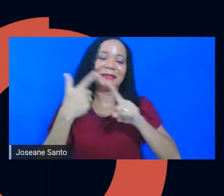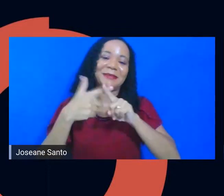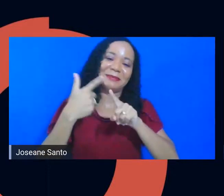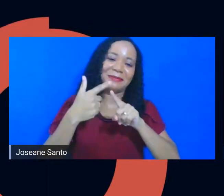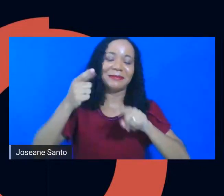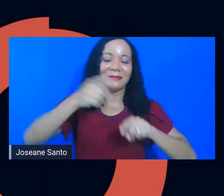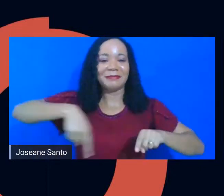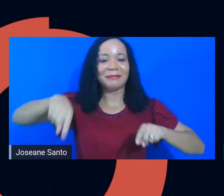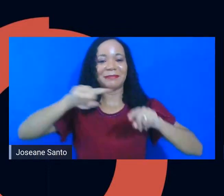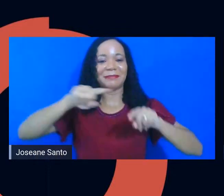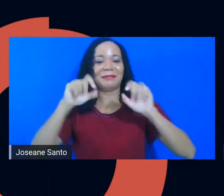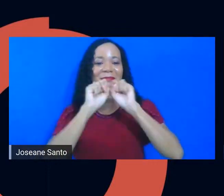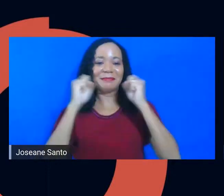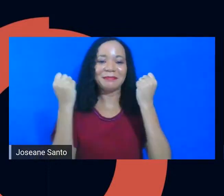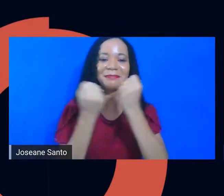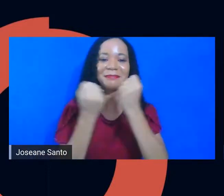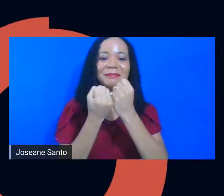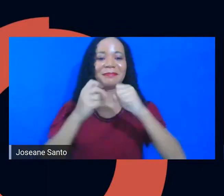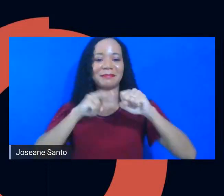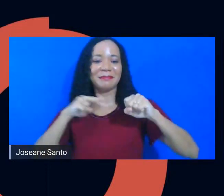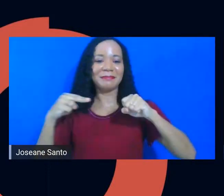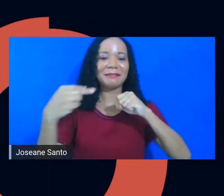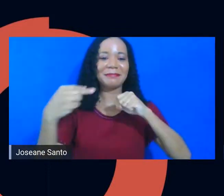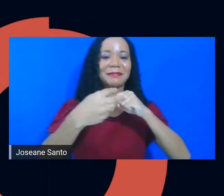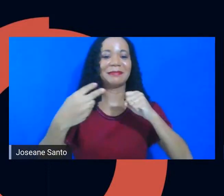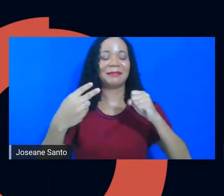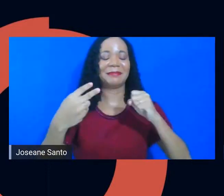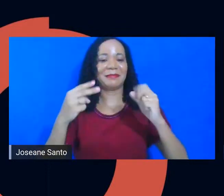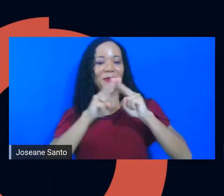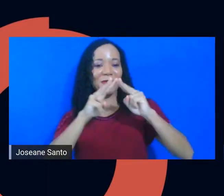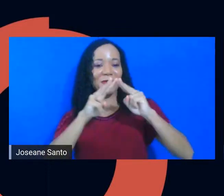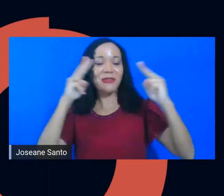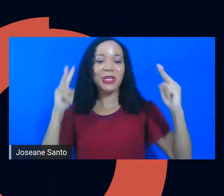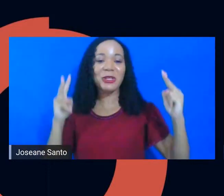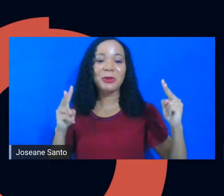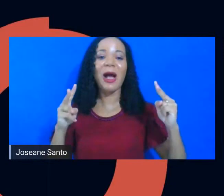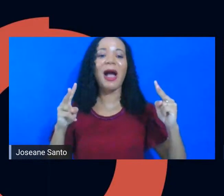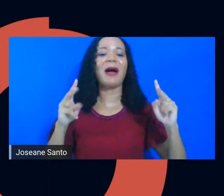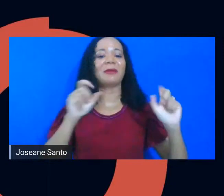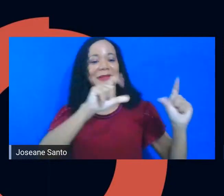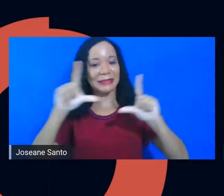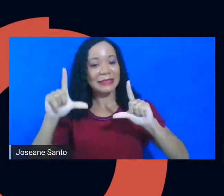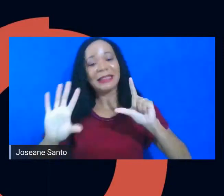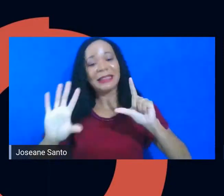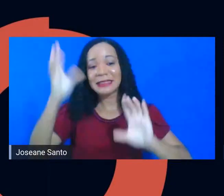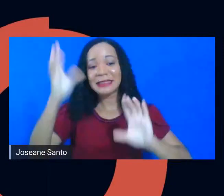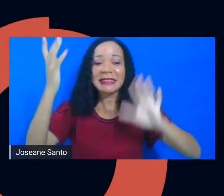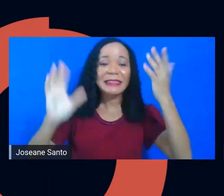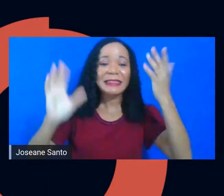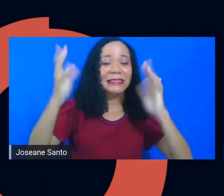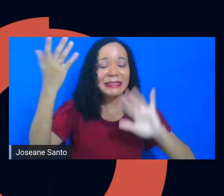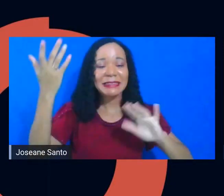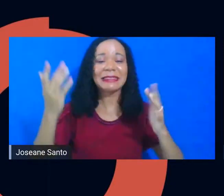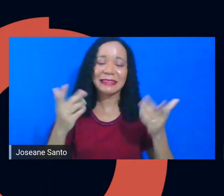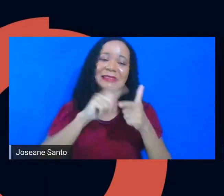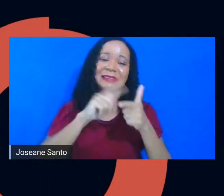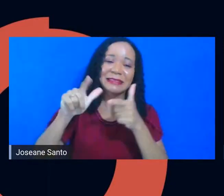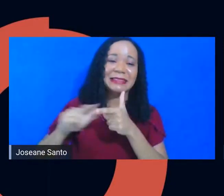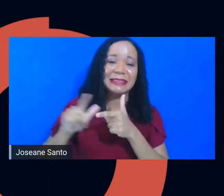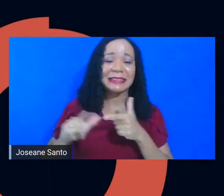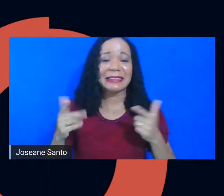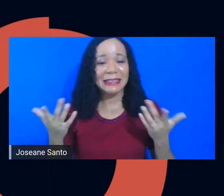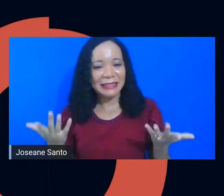todos, né, porque um evento assim eh com seminário, né, que o Nepius organizou e também é um evento